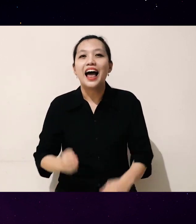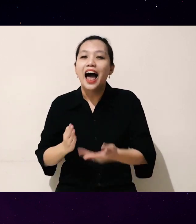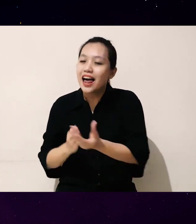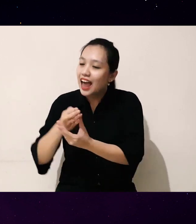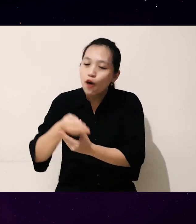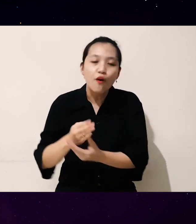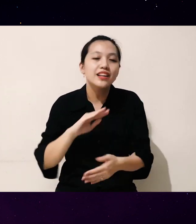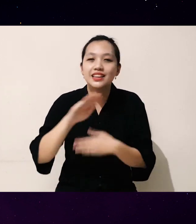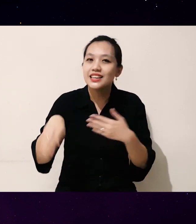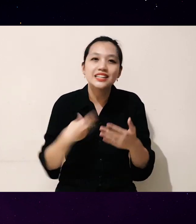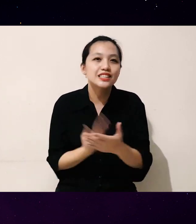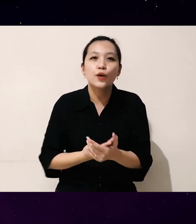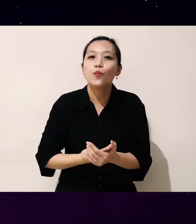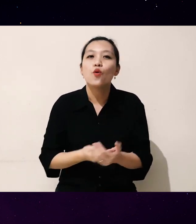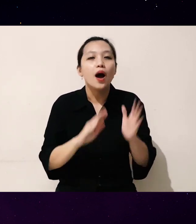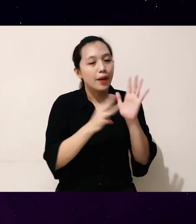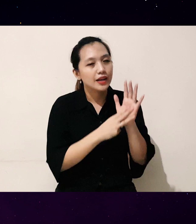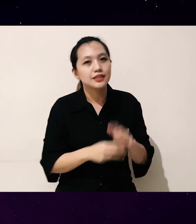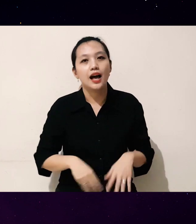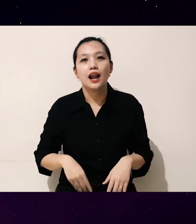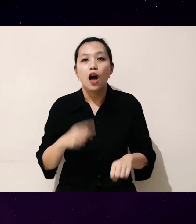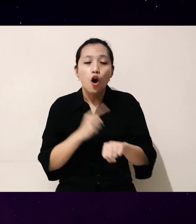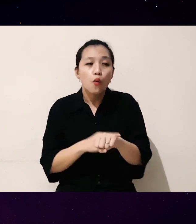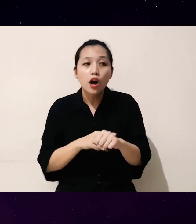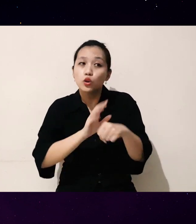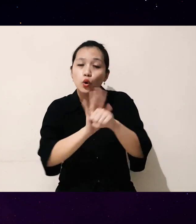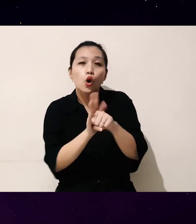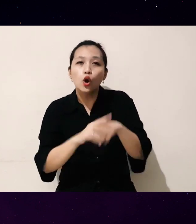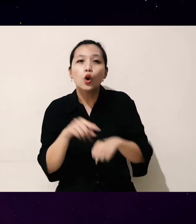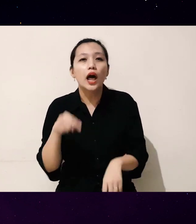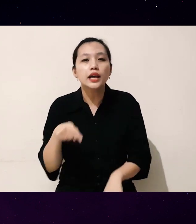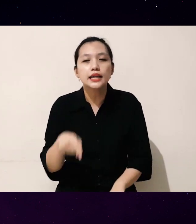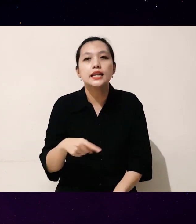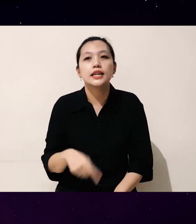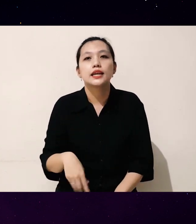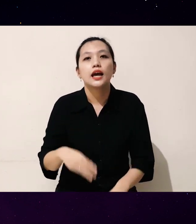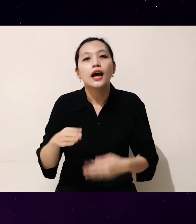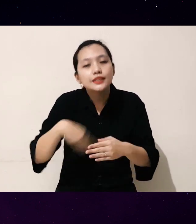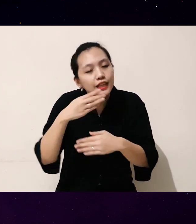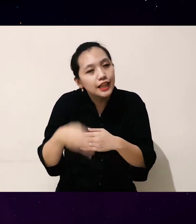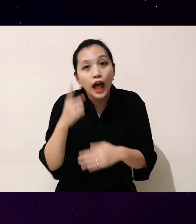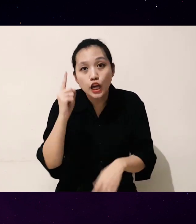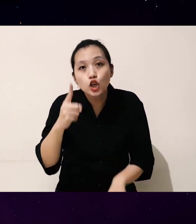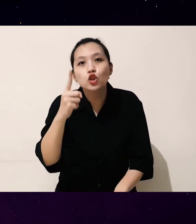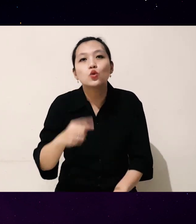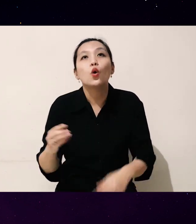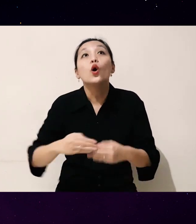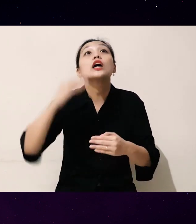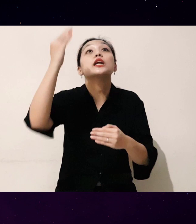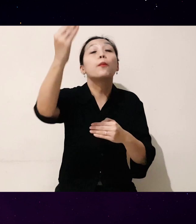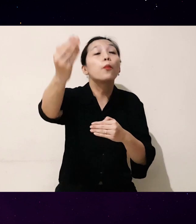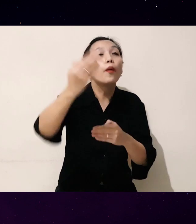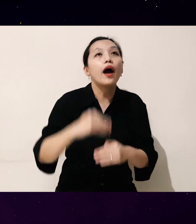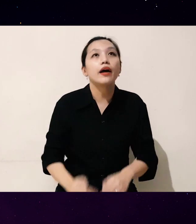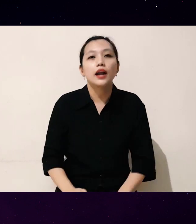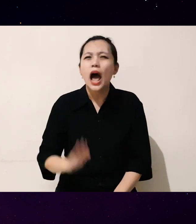pegang dalam kehidupan Anda. Setiap kita yang berjuang melewati masa-masa yang sulit ini, masa COVID kita masuk dalam new normal yang tidak tahu